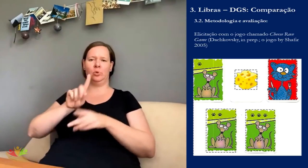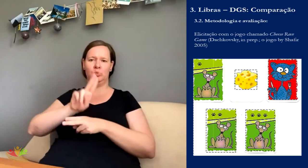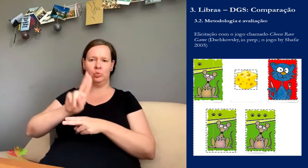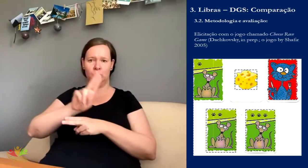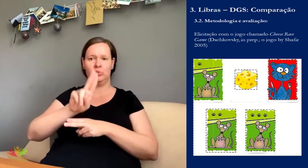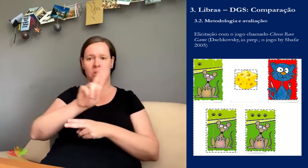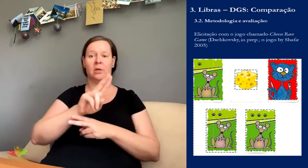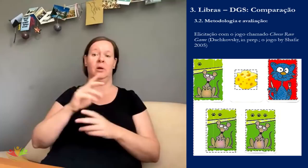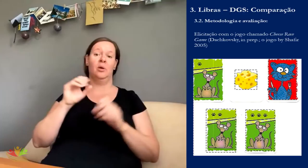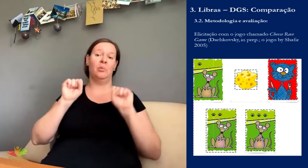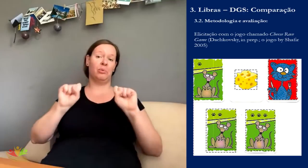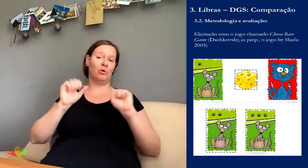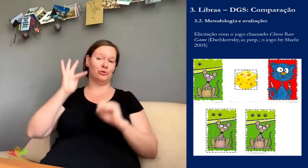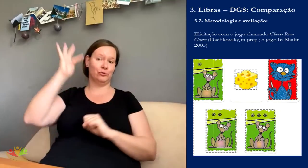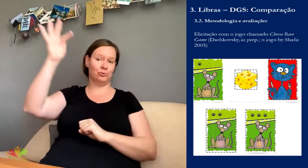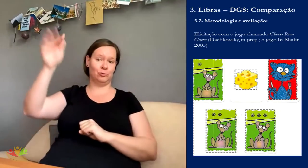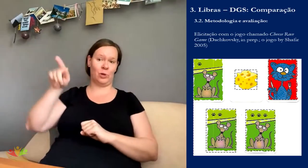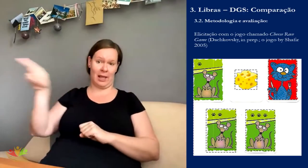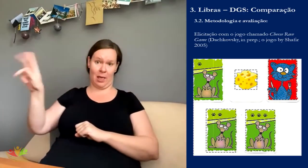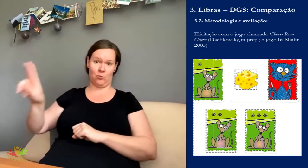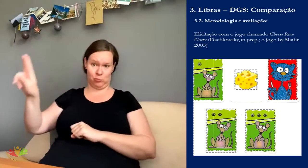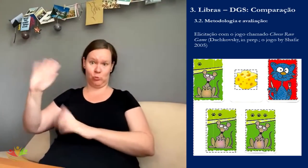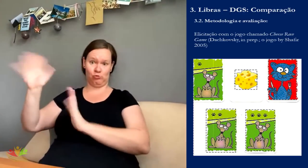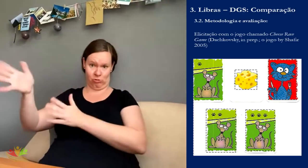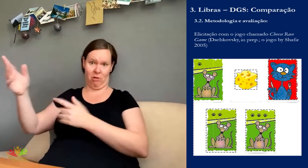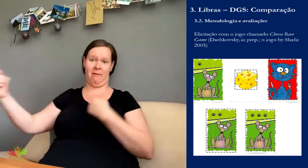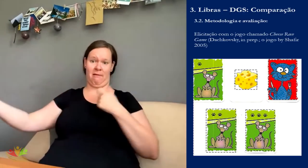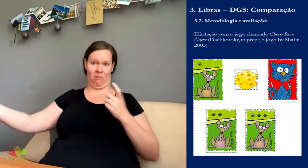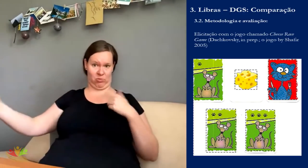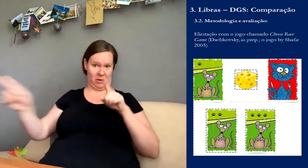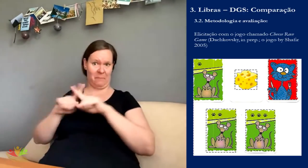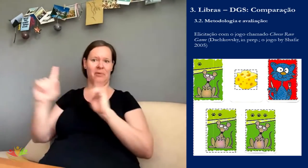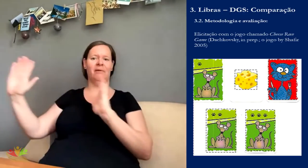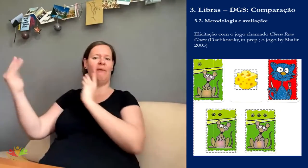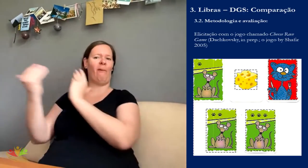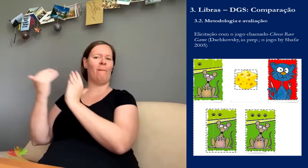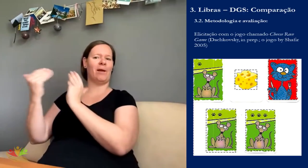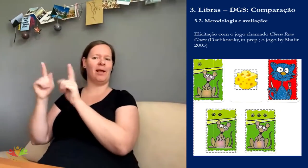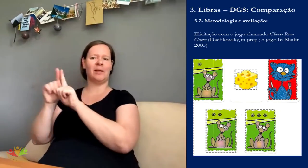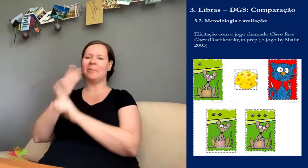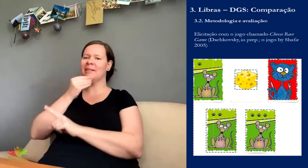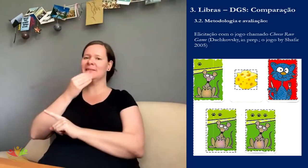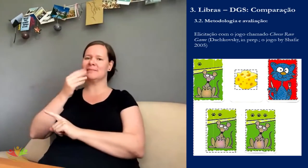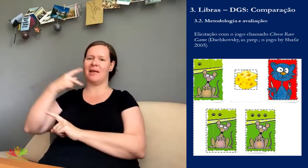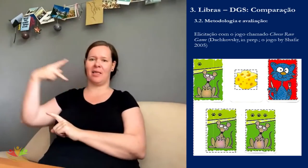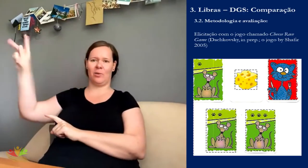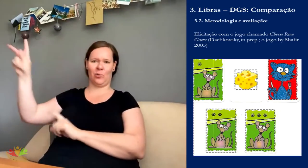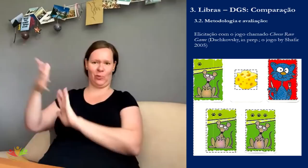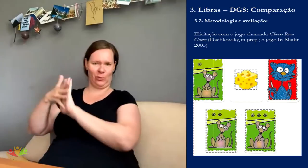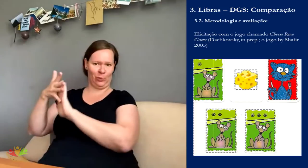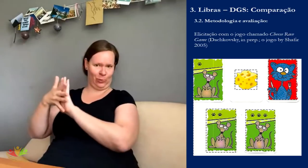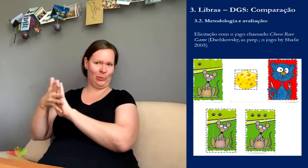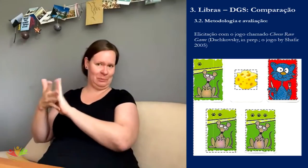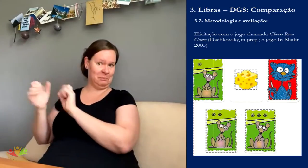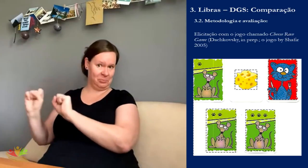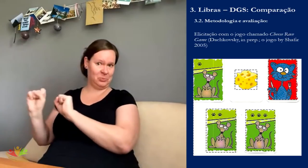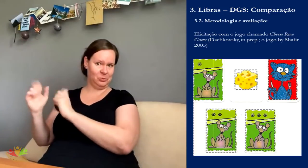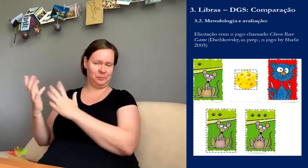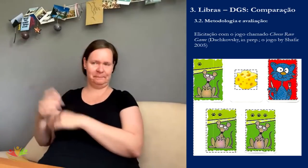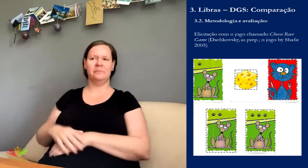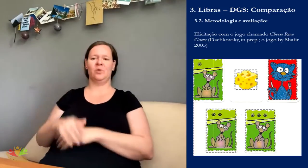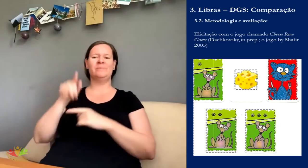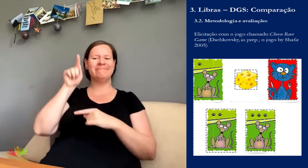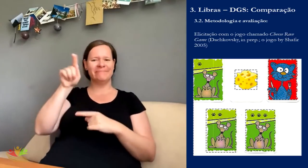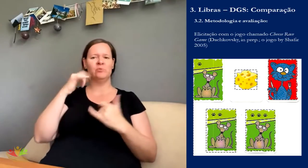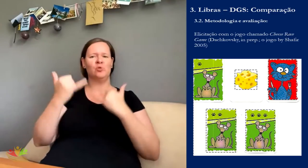israelense, a Dachovsky. Eu adaptei essa pesquisa que ela publicou